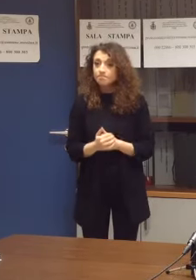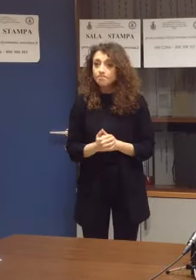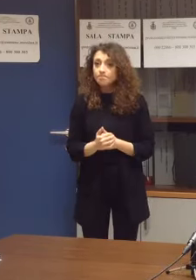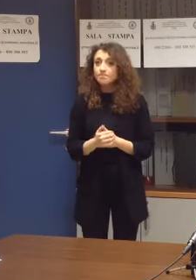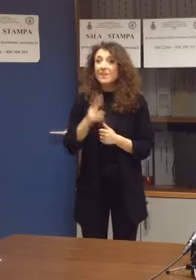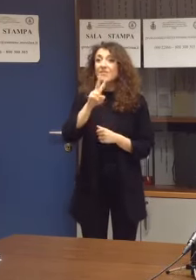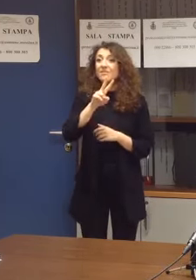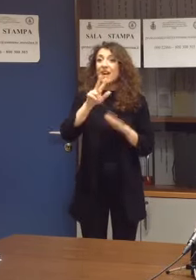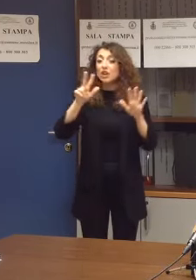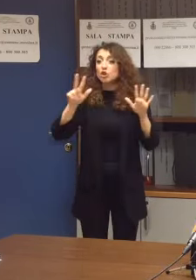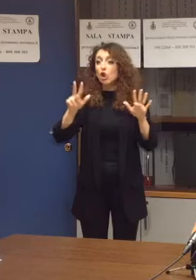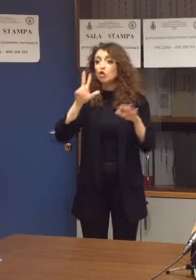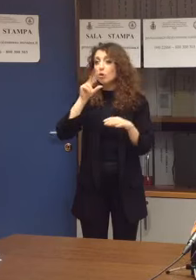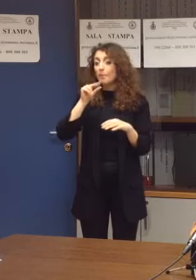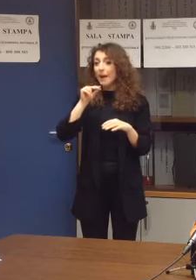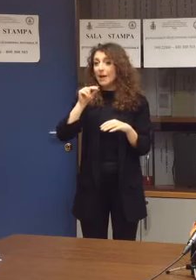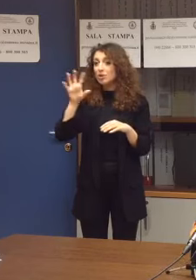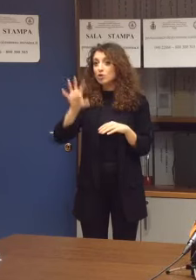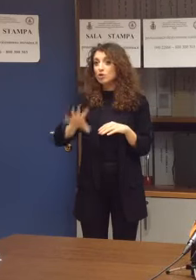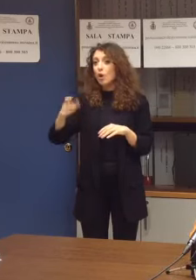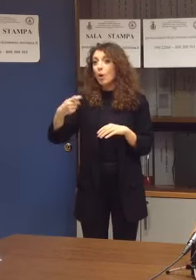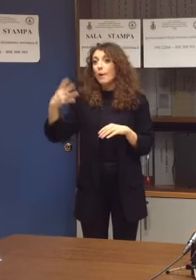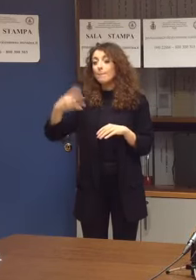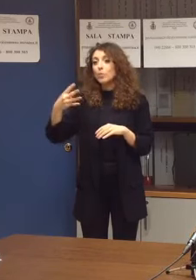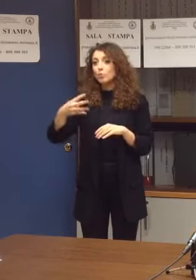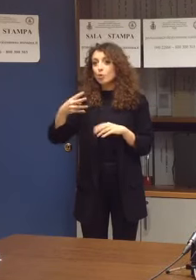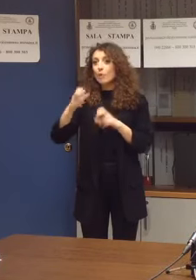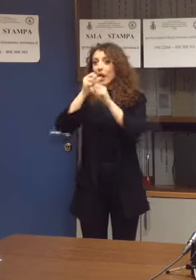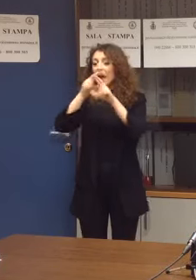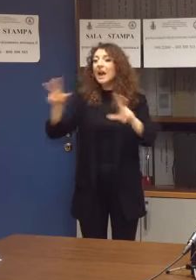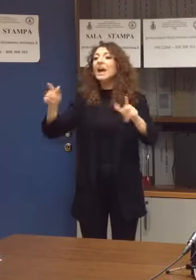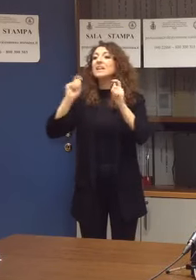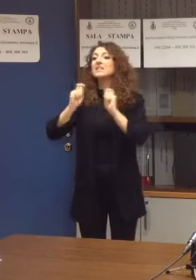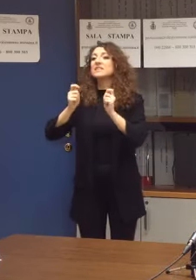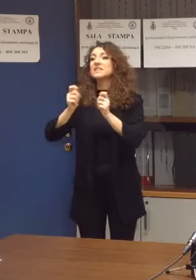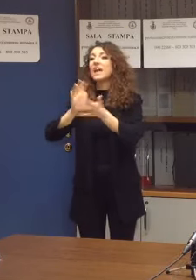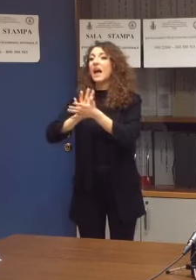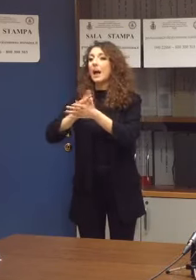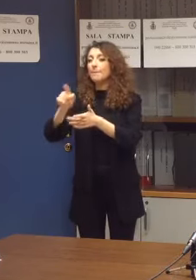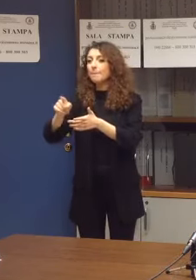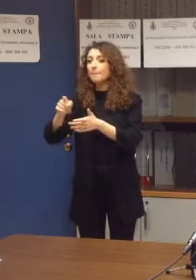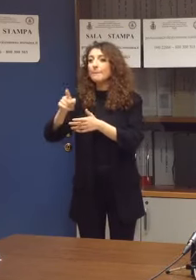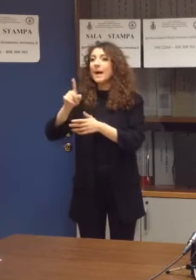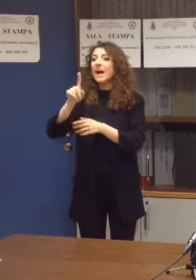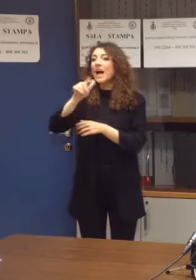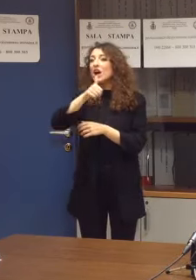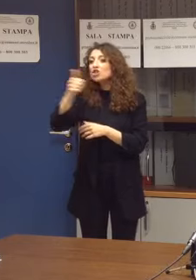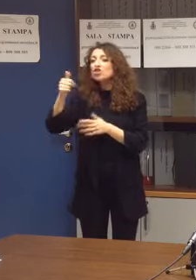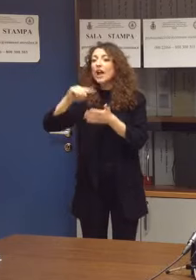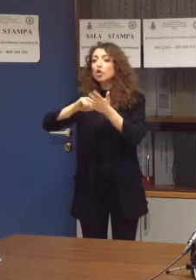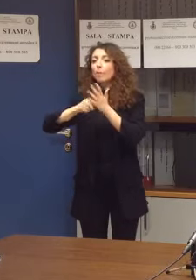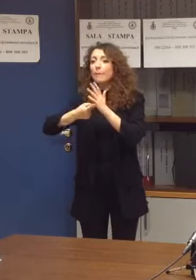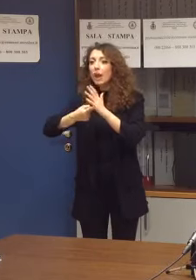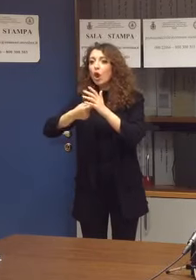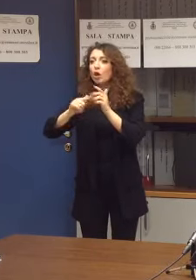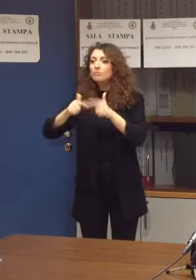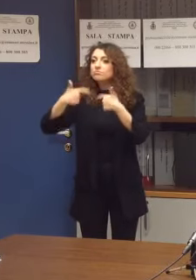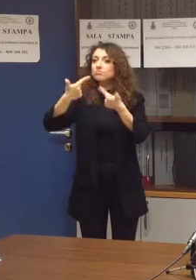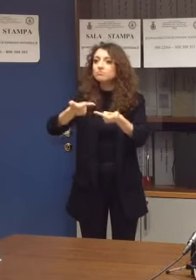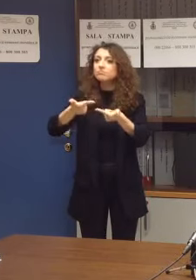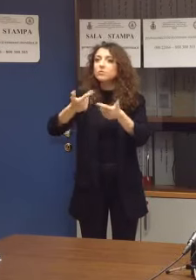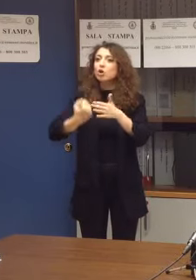marzo Musumeci annuncia alla stampa l'assegnazione di 100 milioni da trasferire ai comuni per sostegno